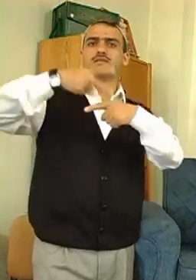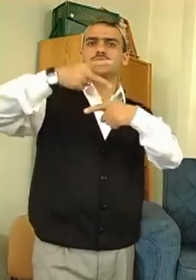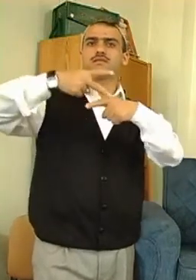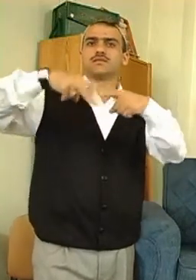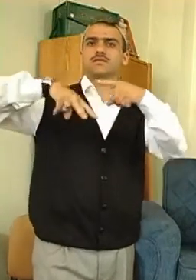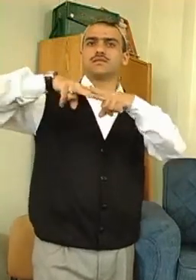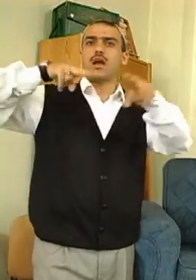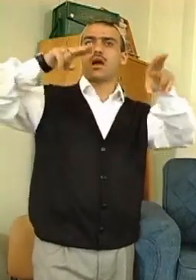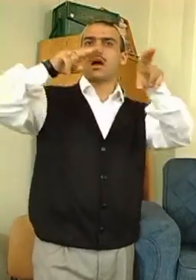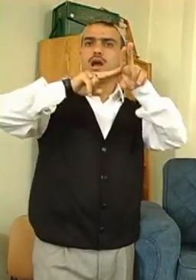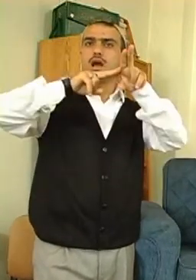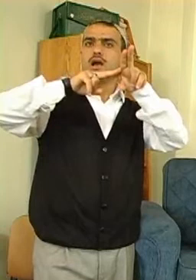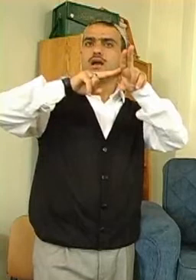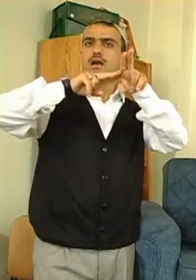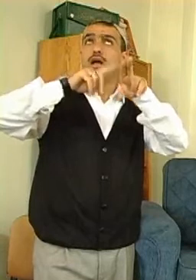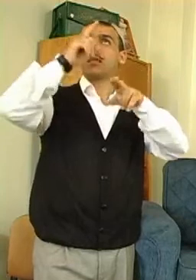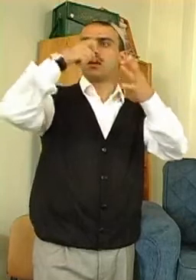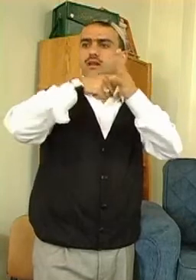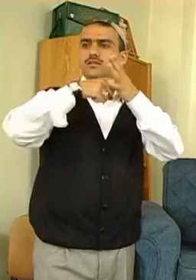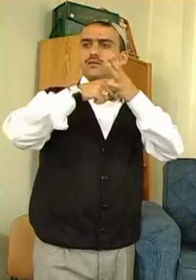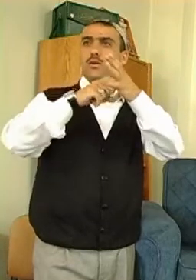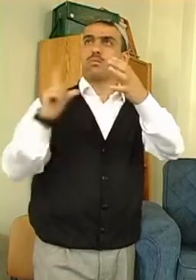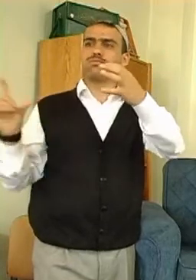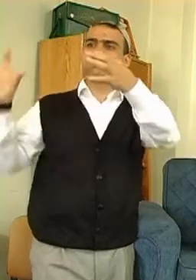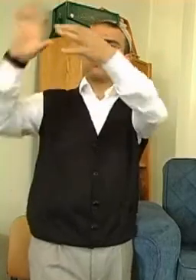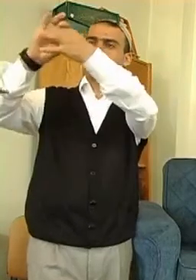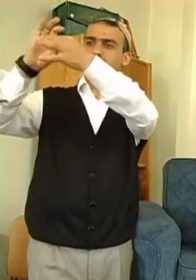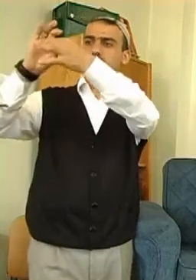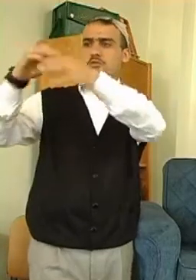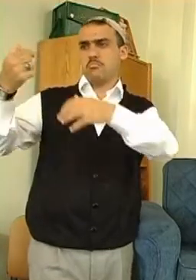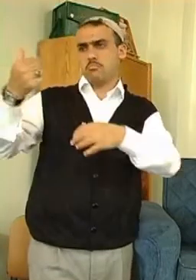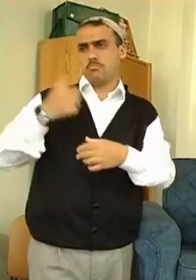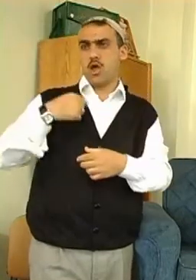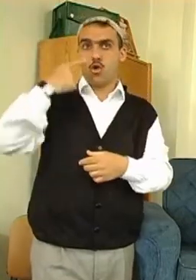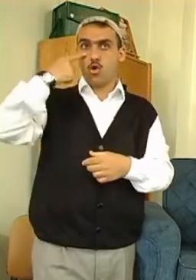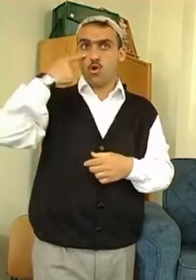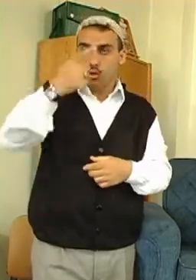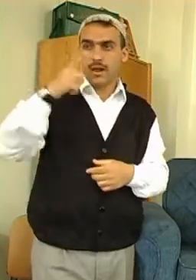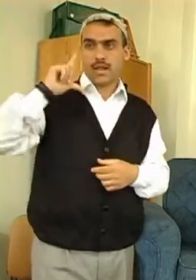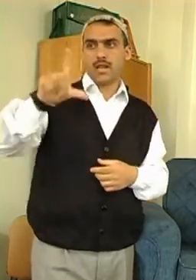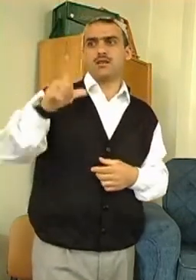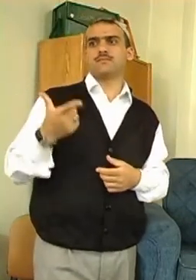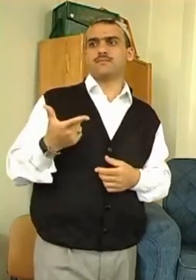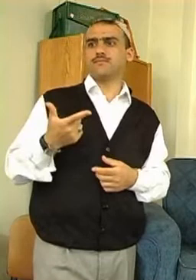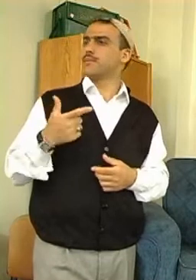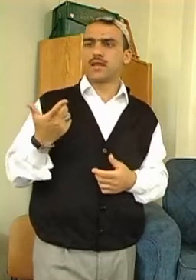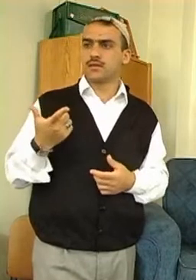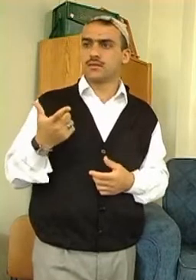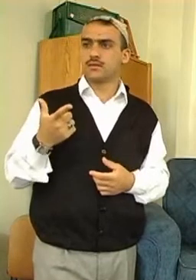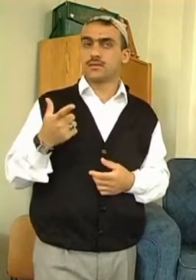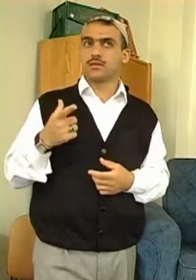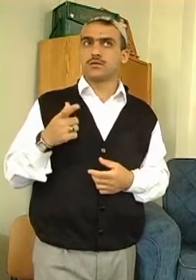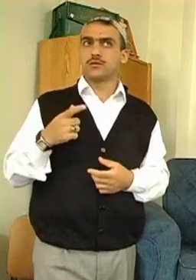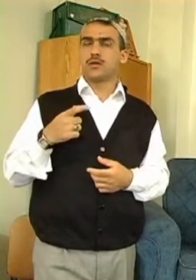Bize görmeyi veriyor, göz yaratıyor, basir ismi tecelli ediyor. Görmeye ihtiyacımız olmasa basir ismi tecelli etmez. Anladın mı?